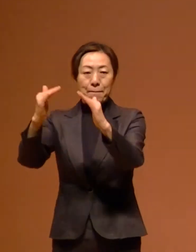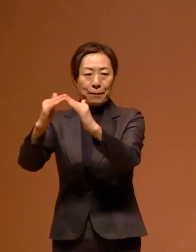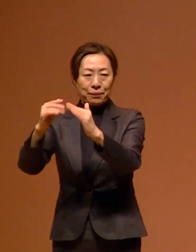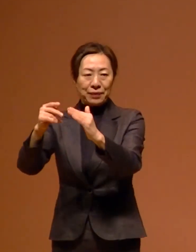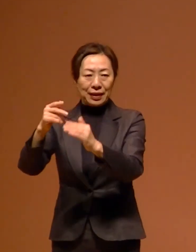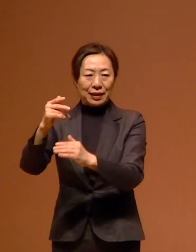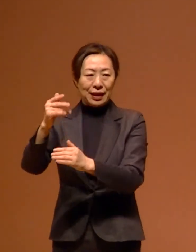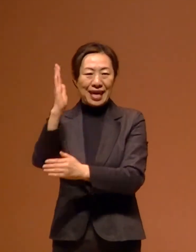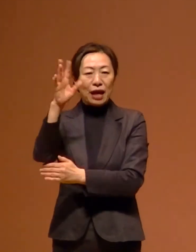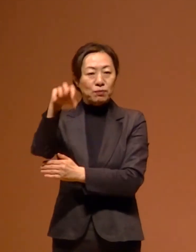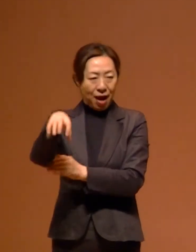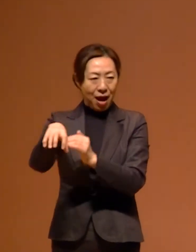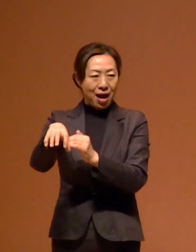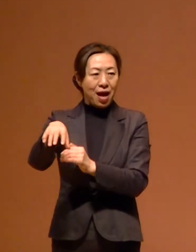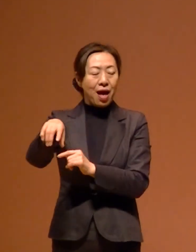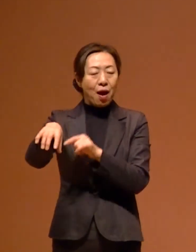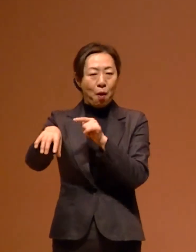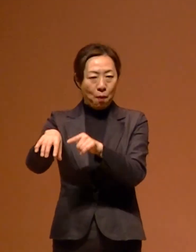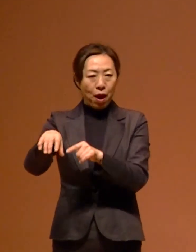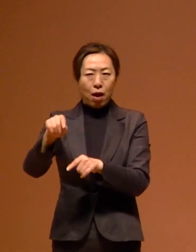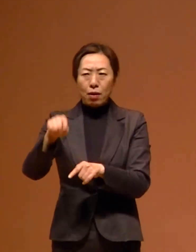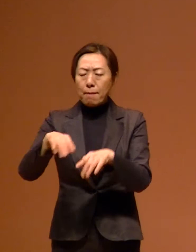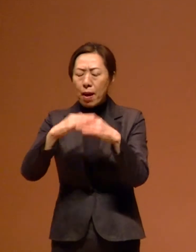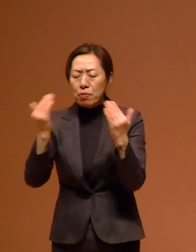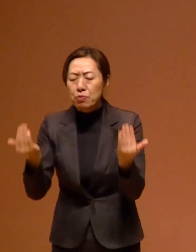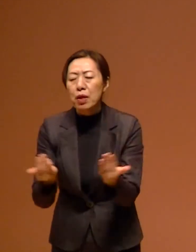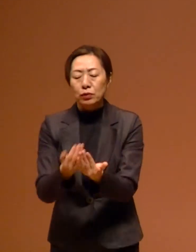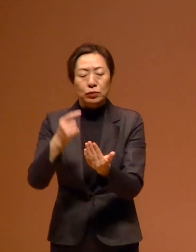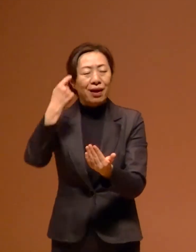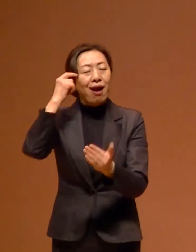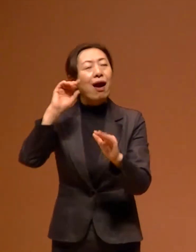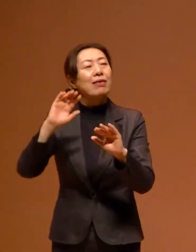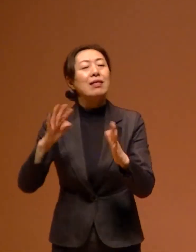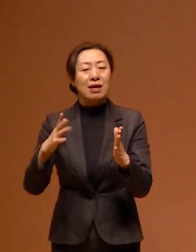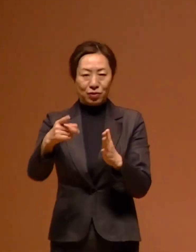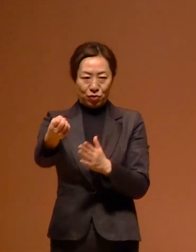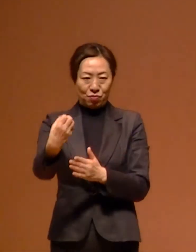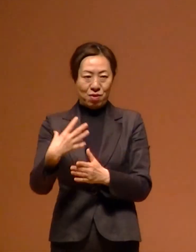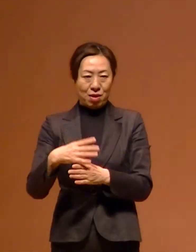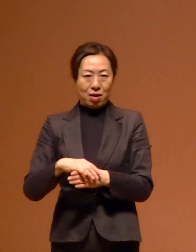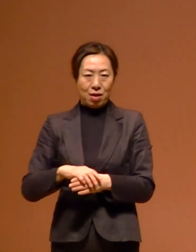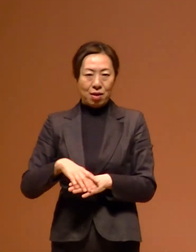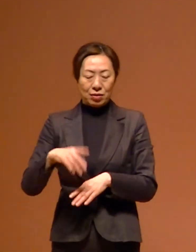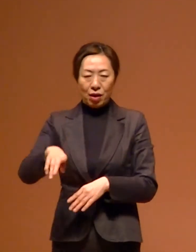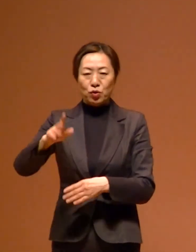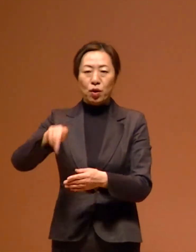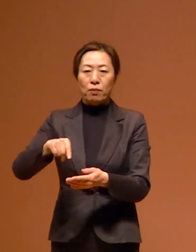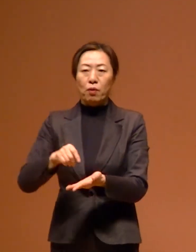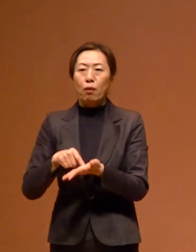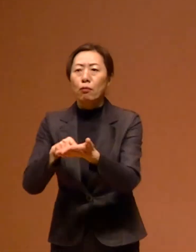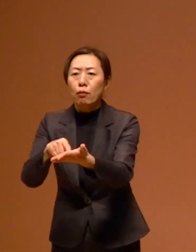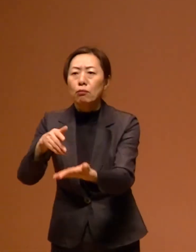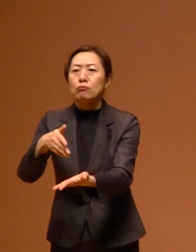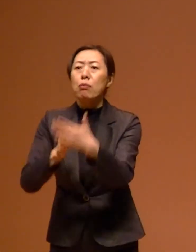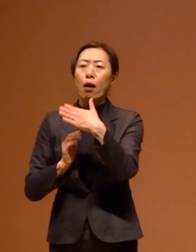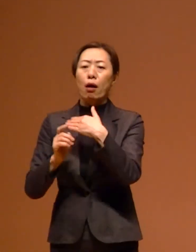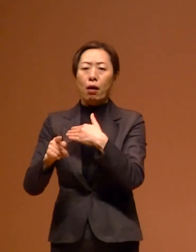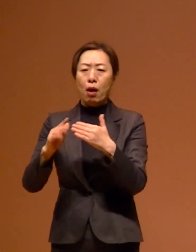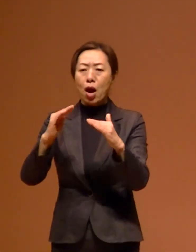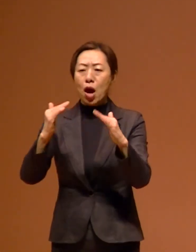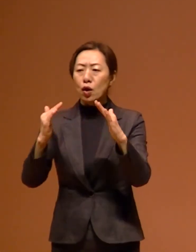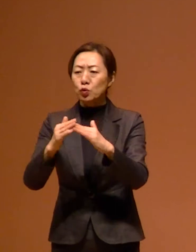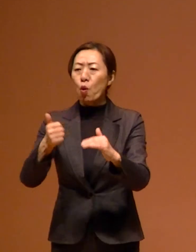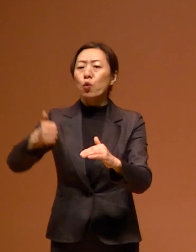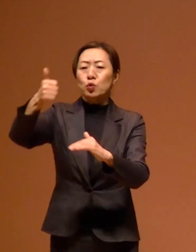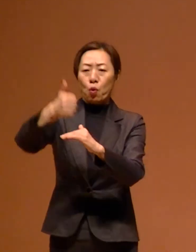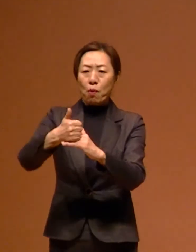町は、まだそんなの全然考えてないと言って、一番最初は門前払い。町長はあってもく